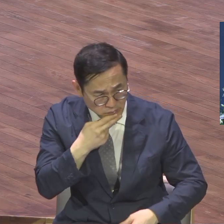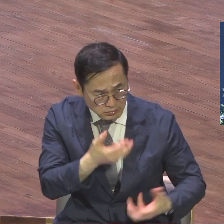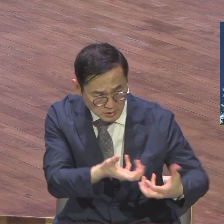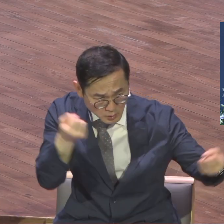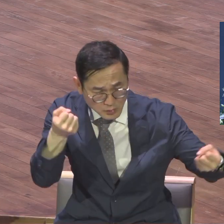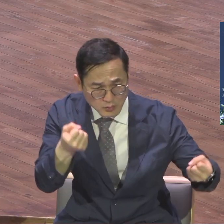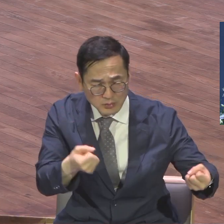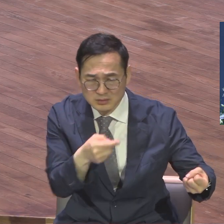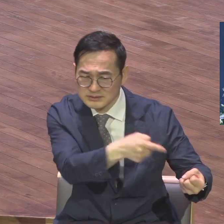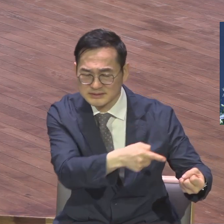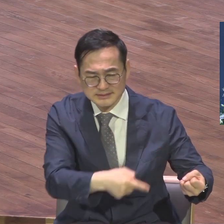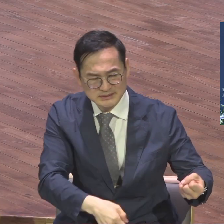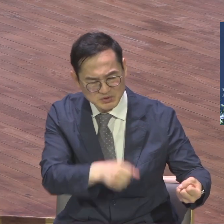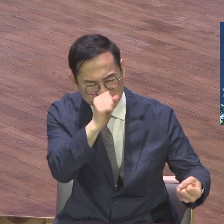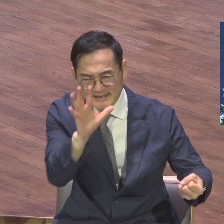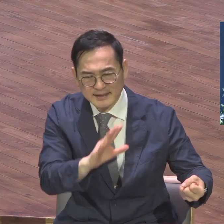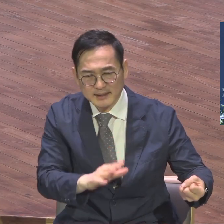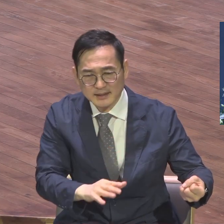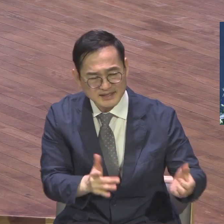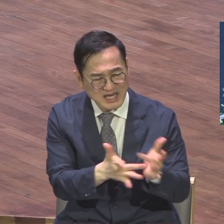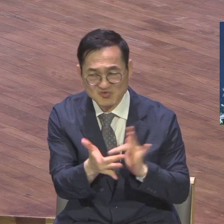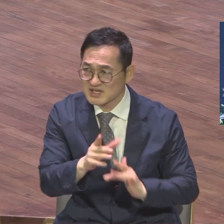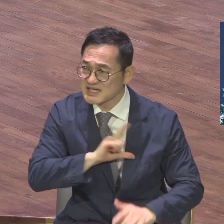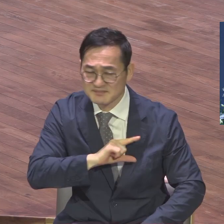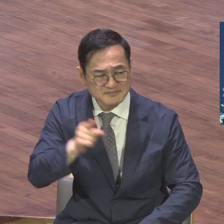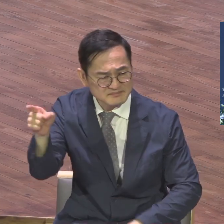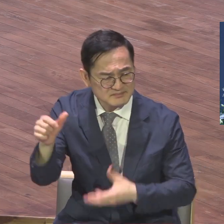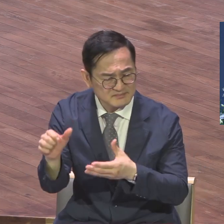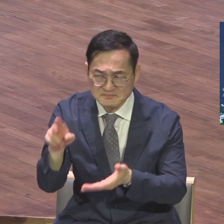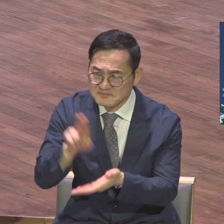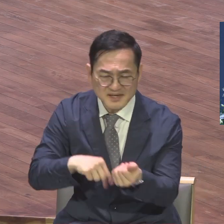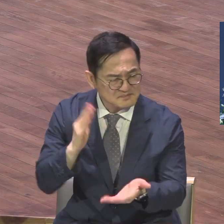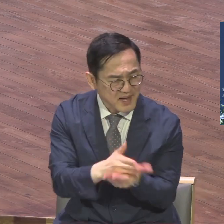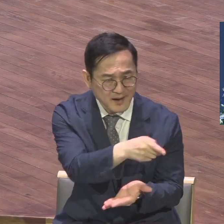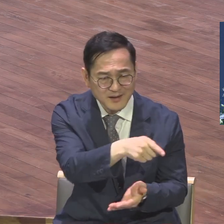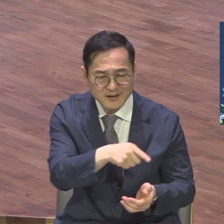그 사람에게 예수 이름으로 함부로 부르지 마라.